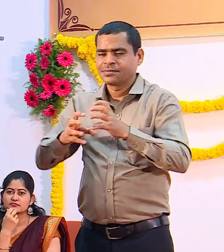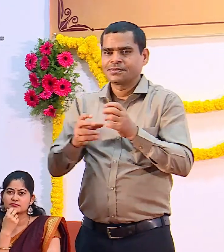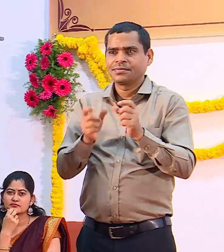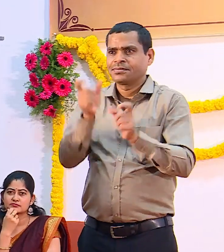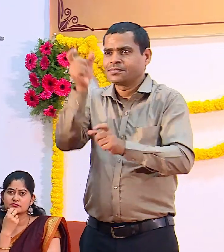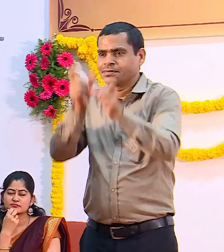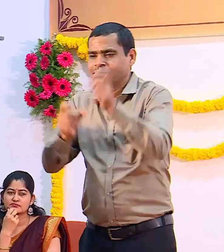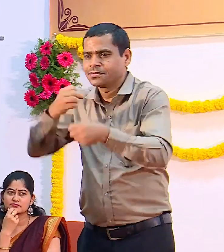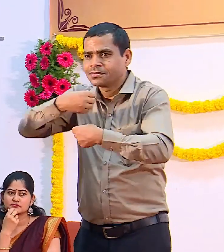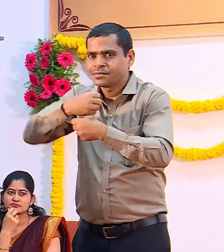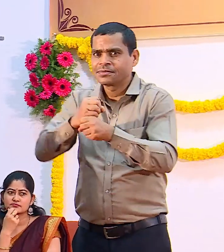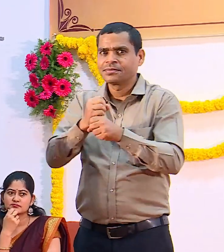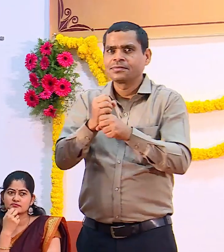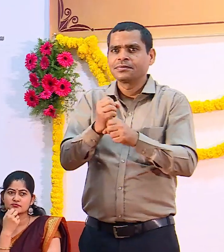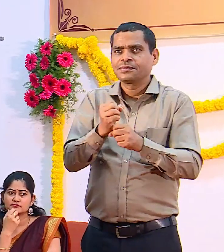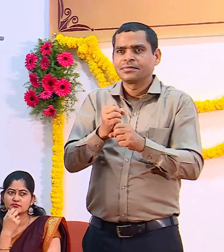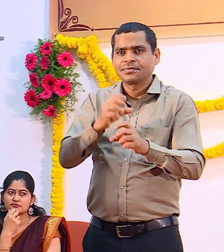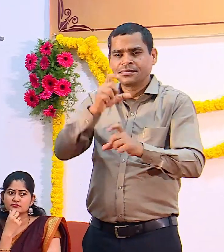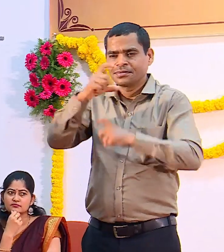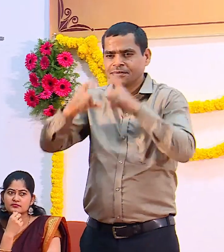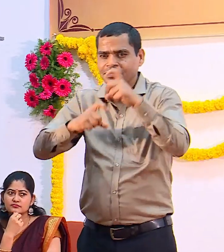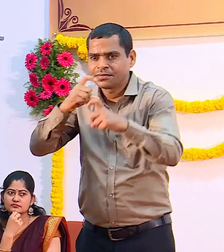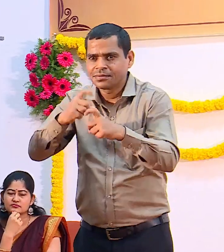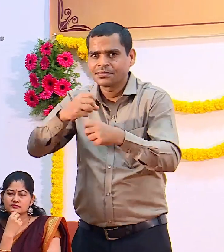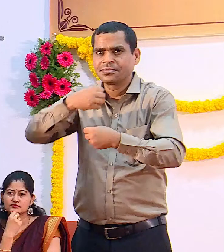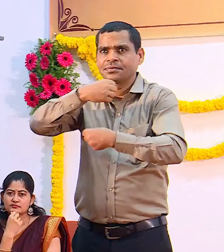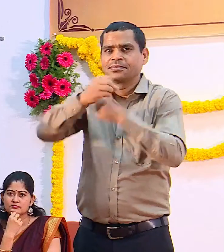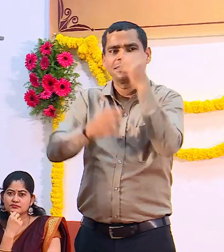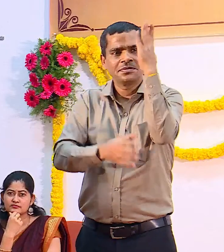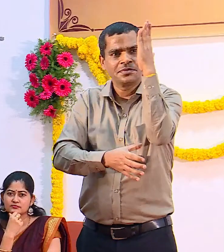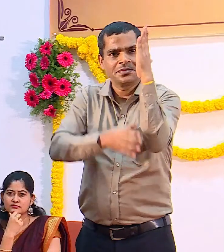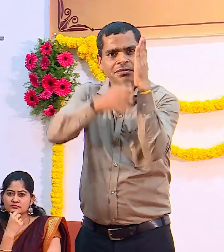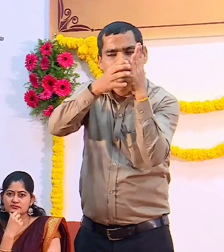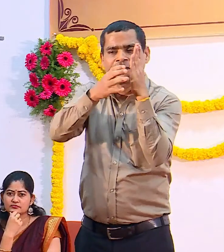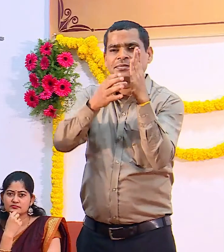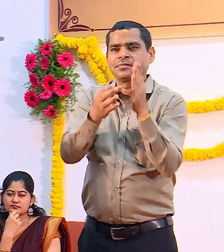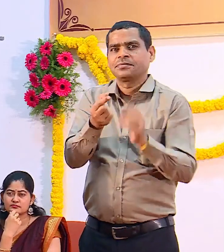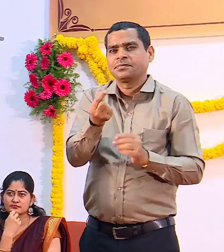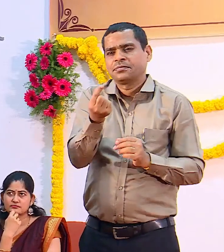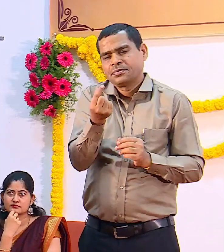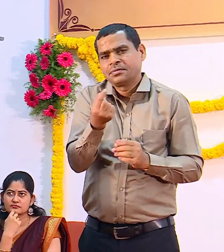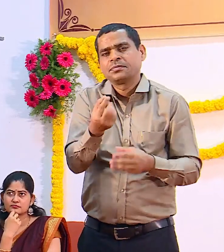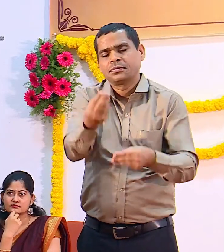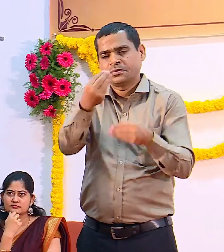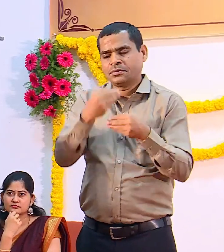पावर या कोई भी सिविल कंस्ट्रक्शन, किसी भी तरह की आपको अगर आवश्यकता हो, प्लीज़ डू लेट अस नो